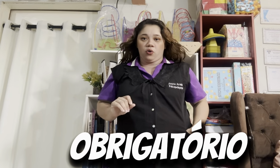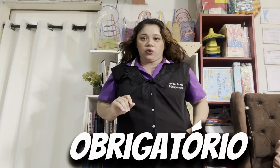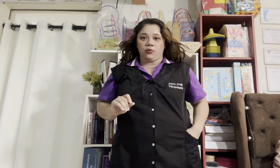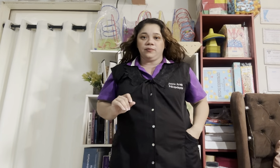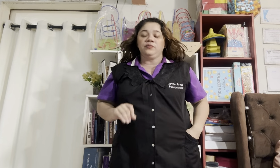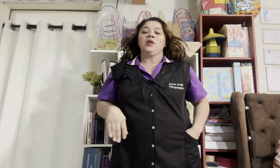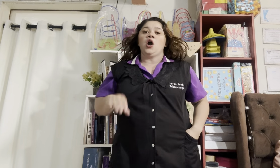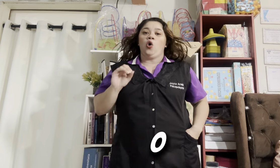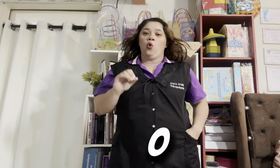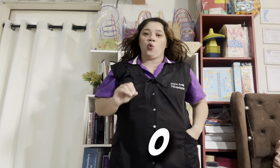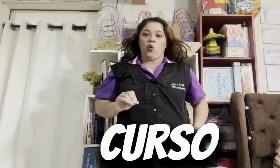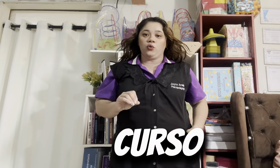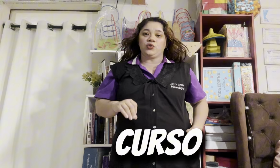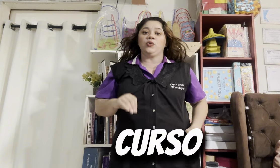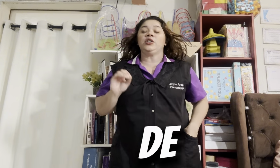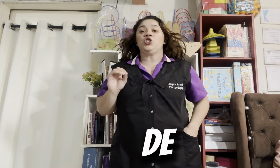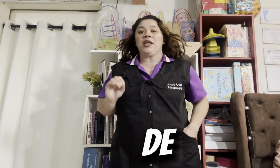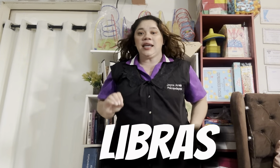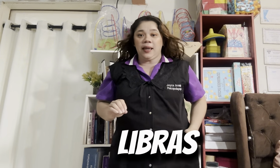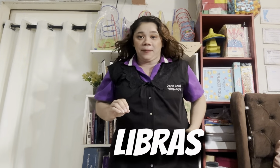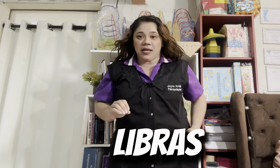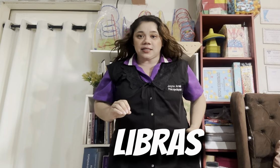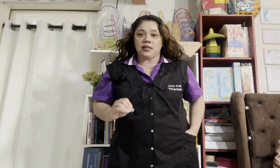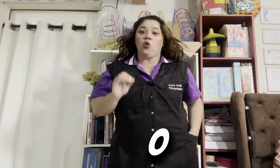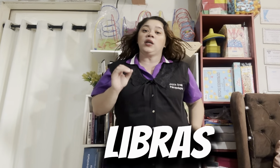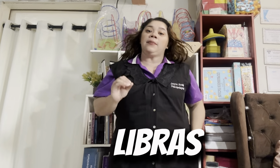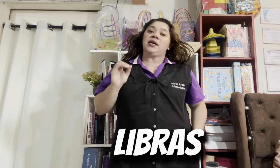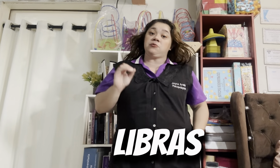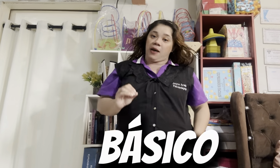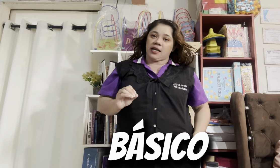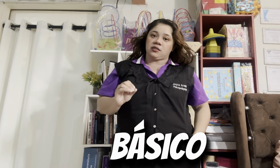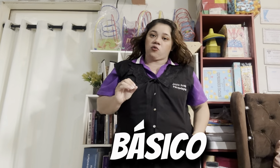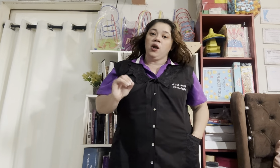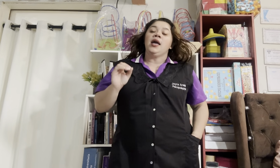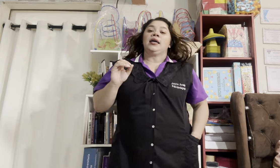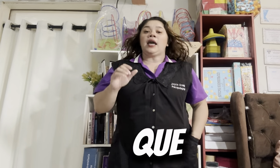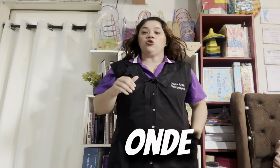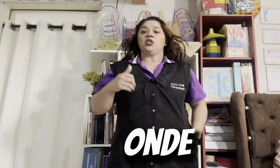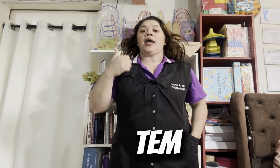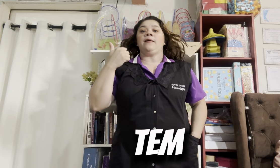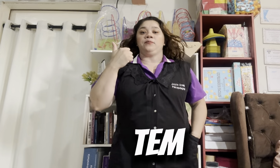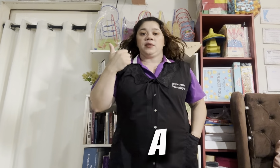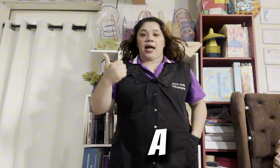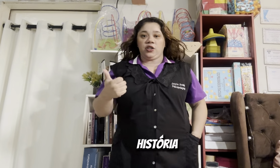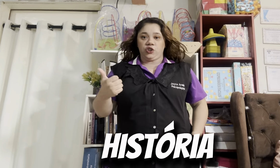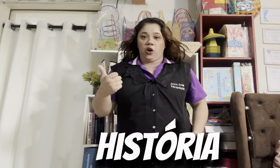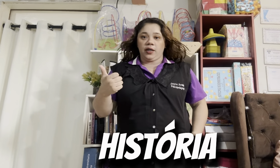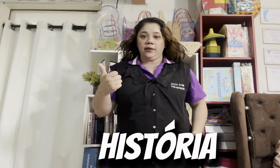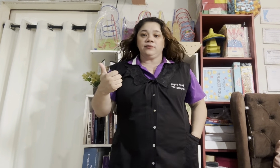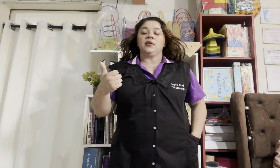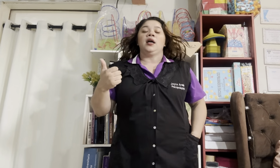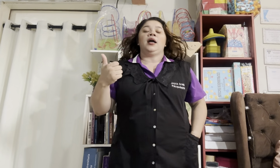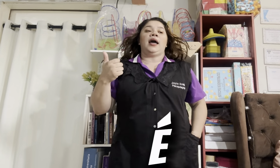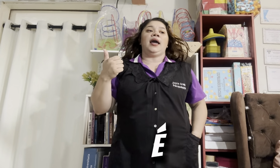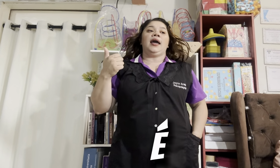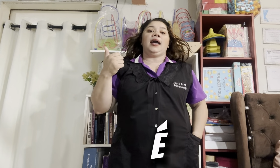obrigatório o curso de Libras, o Libras básico, que é onde tem a história